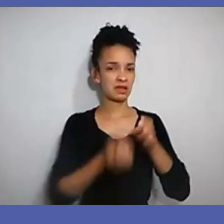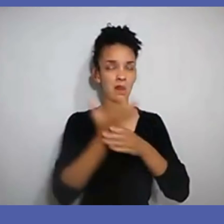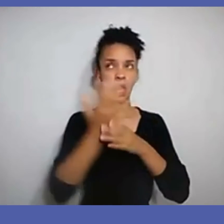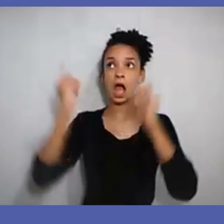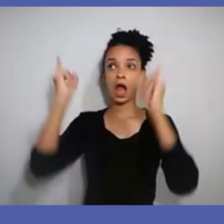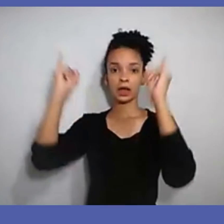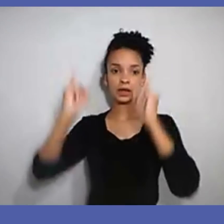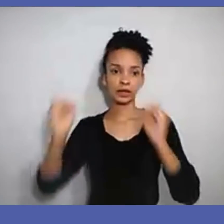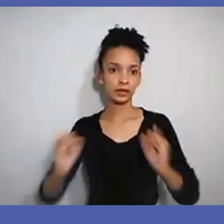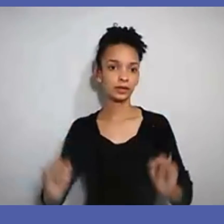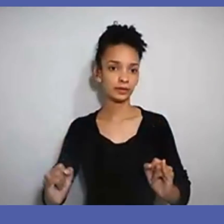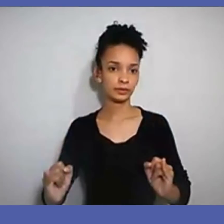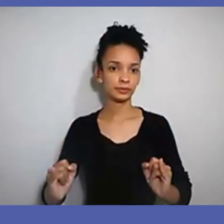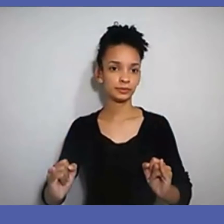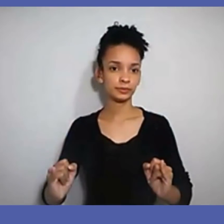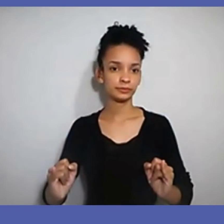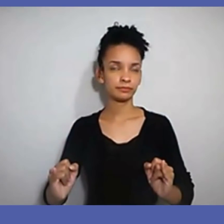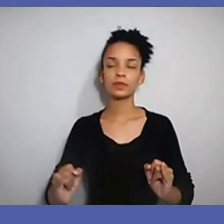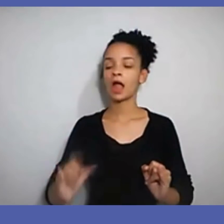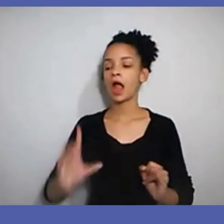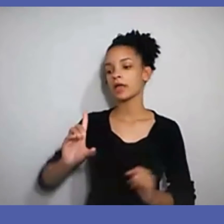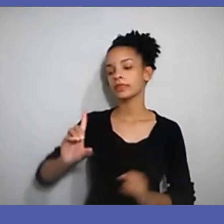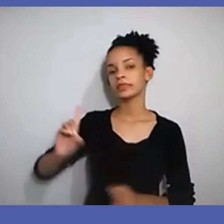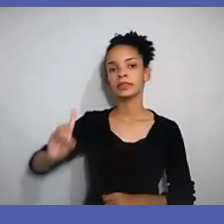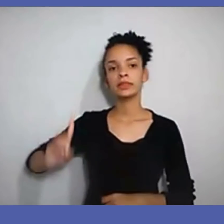precisa casar-se, deusa do casamento,